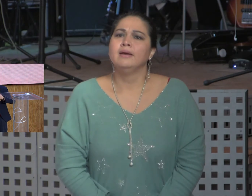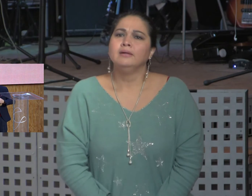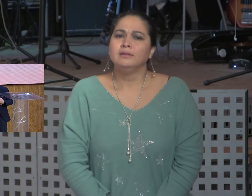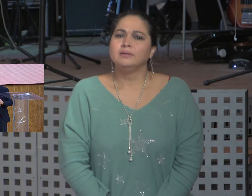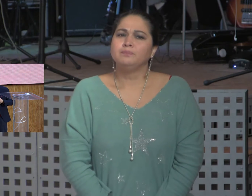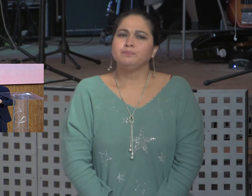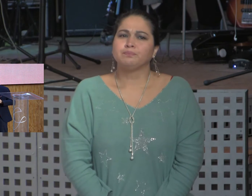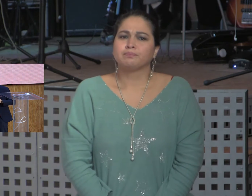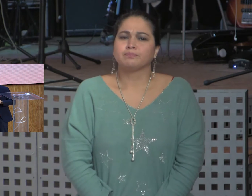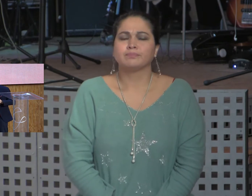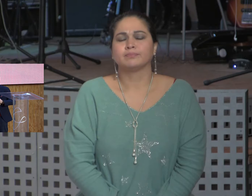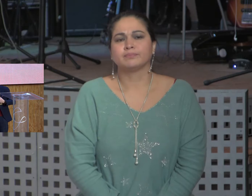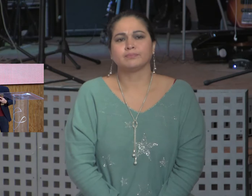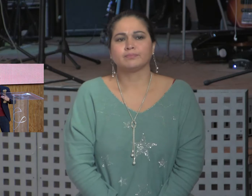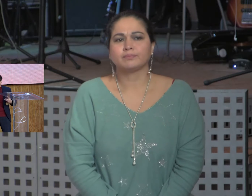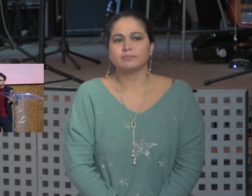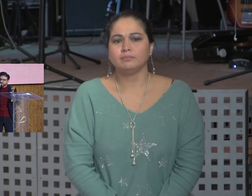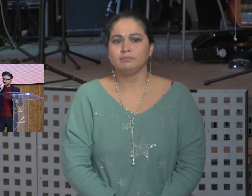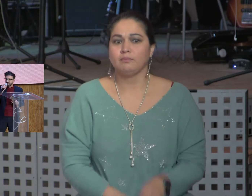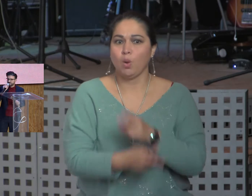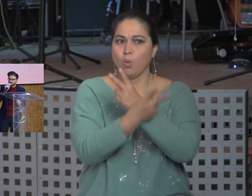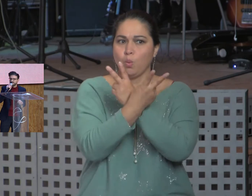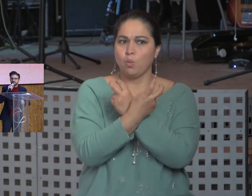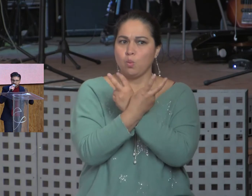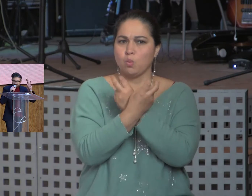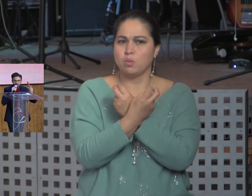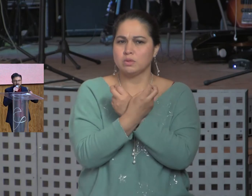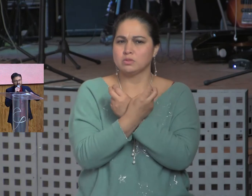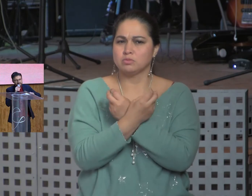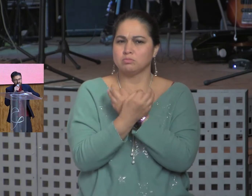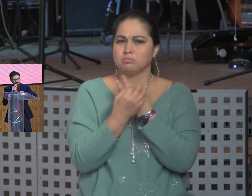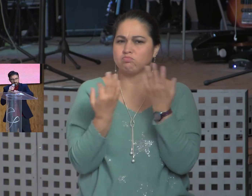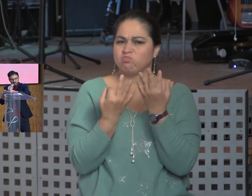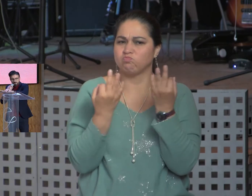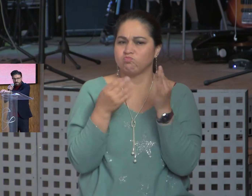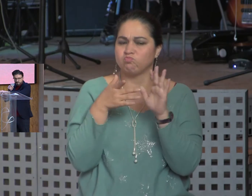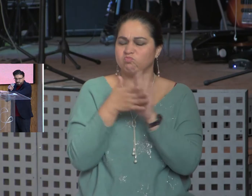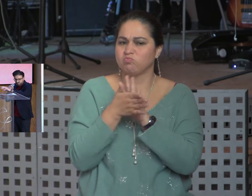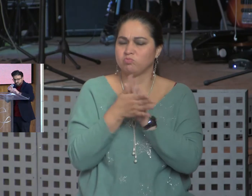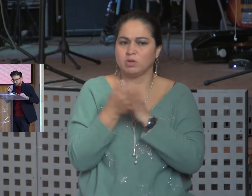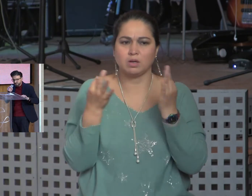yo no sabía lo que era un hueso. Escúchame,